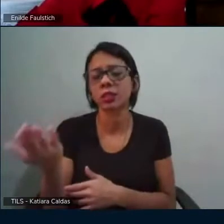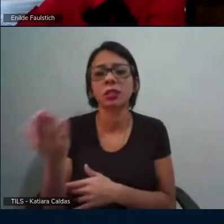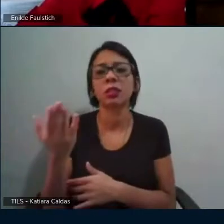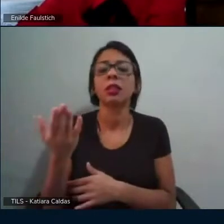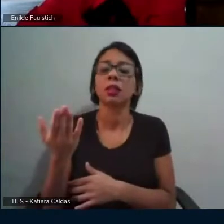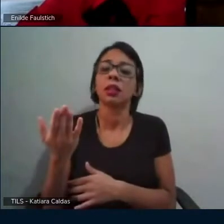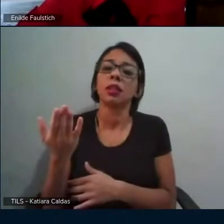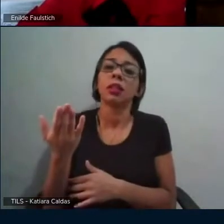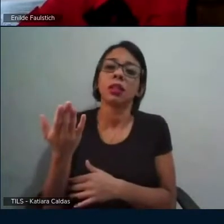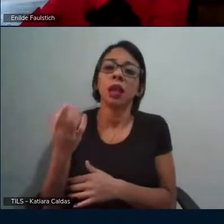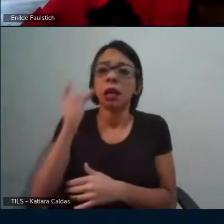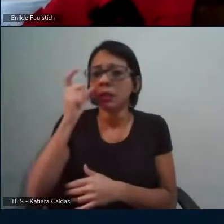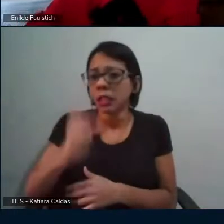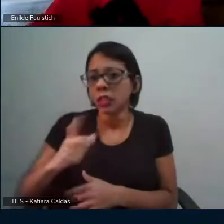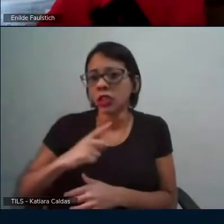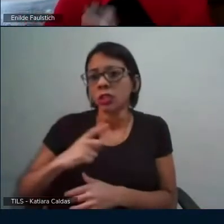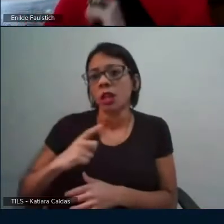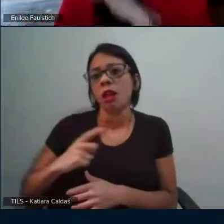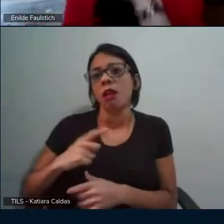faz